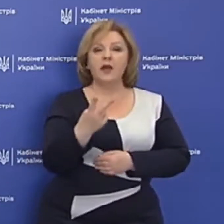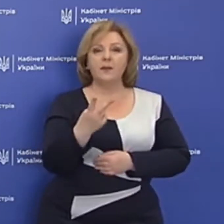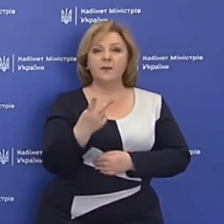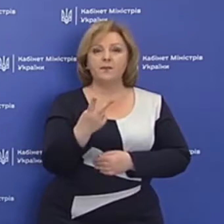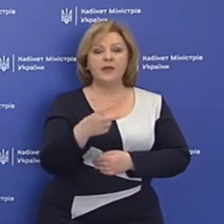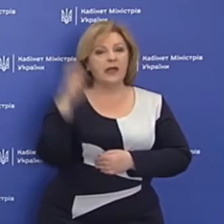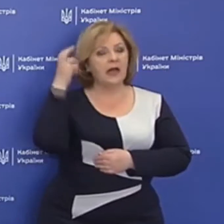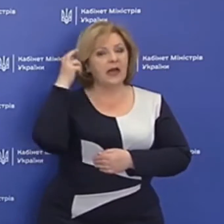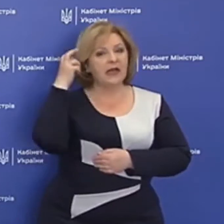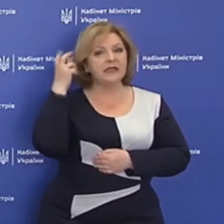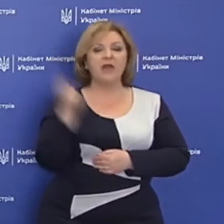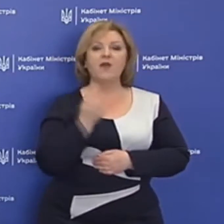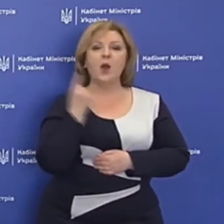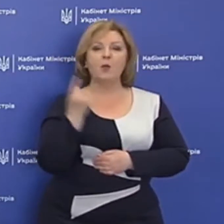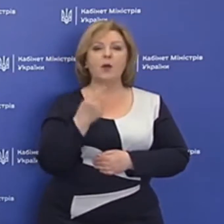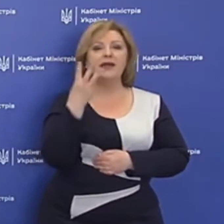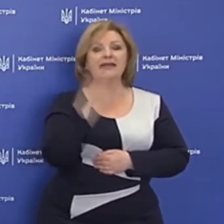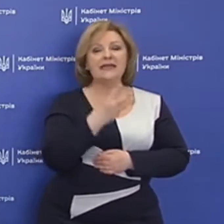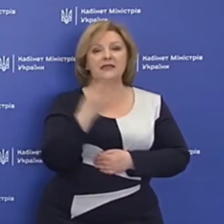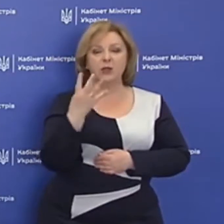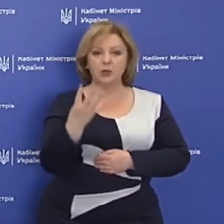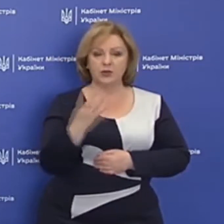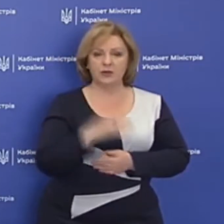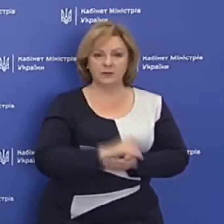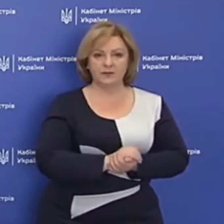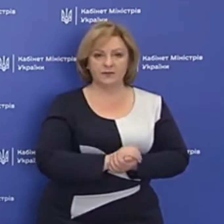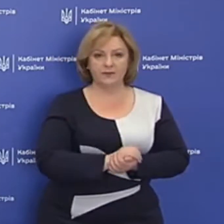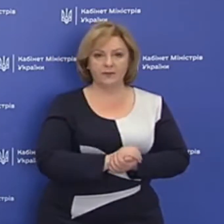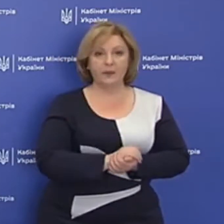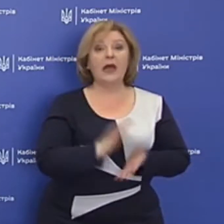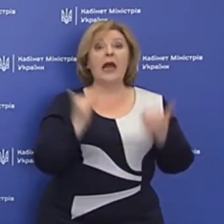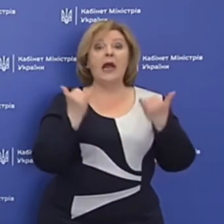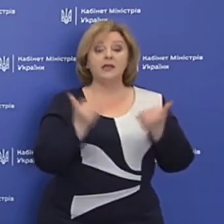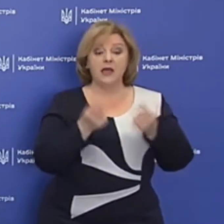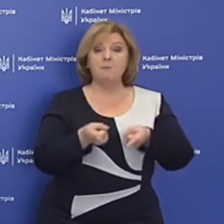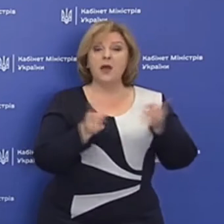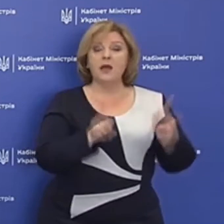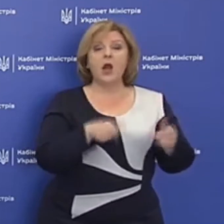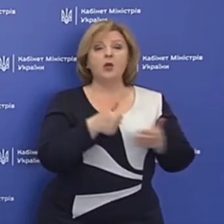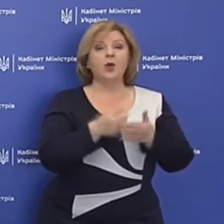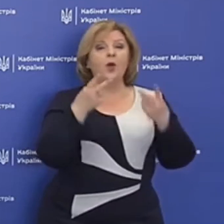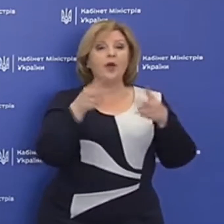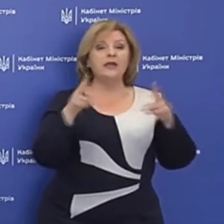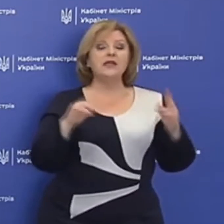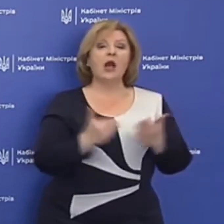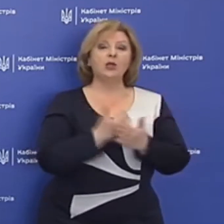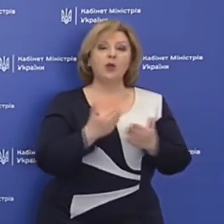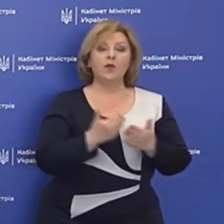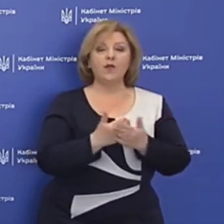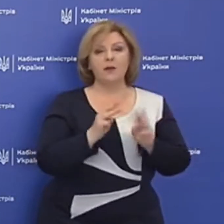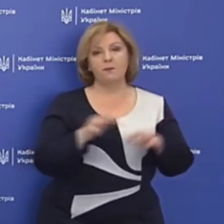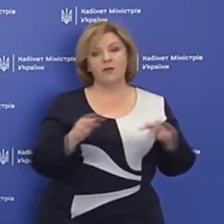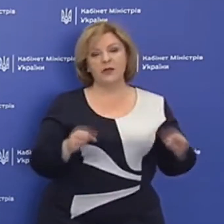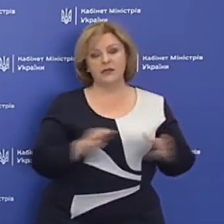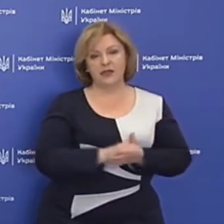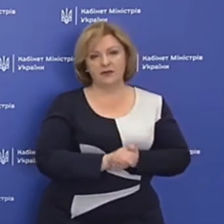та Київській області – 34. А зараз перейдемо до інших новин